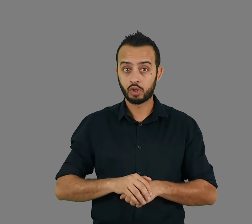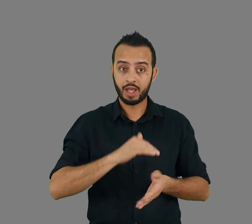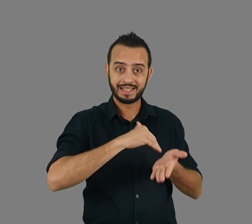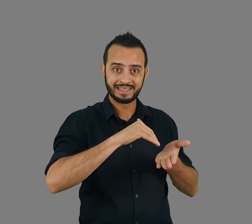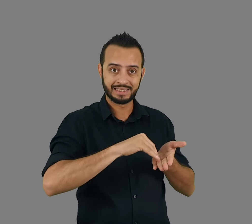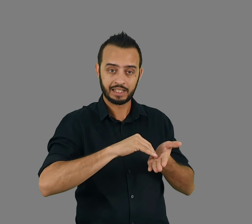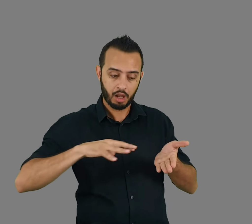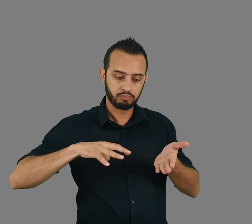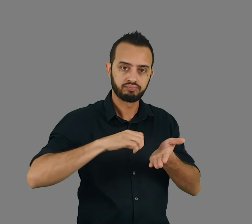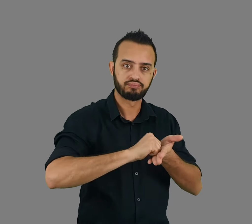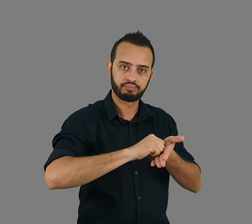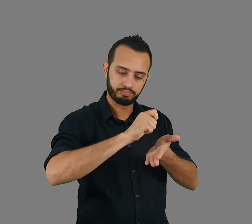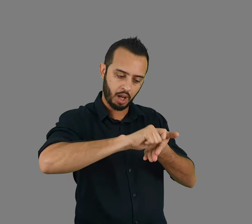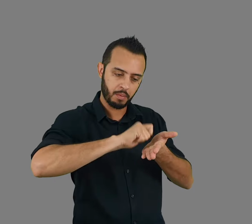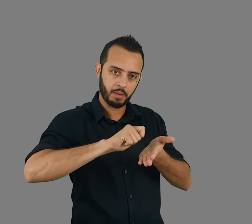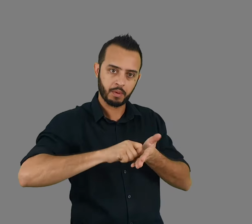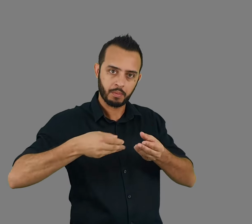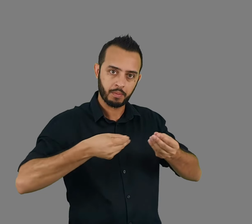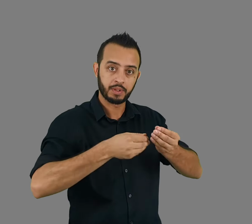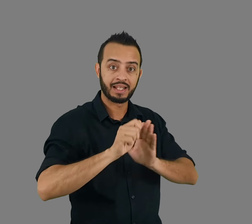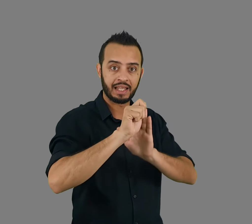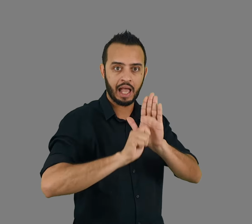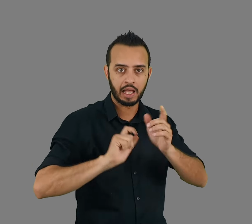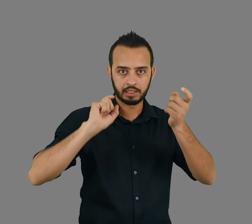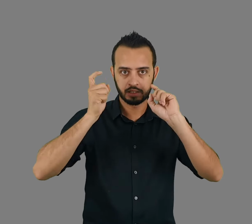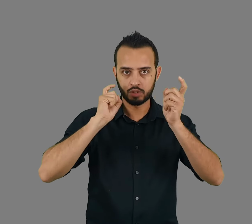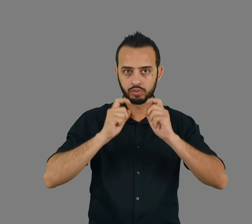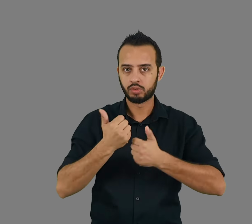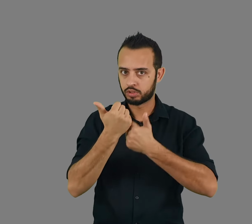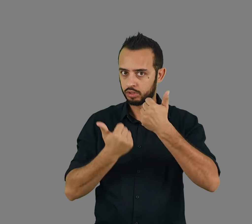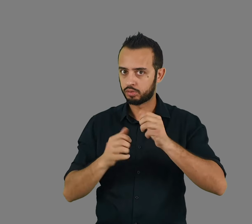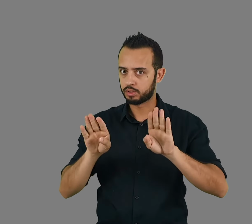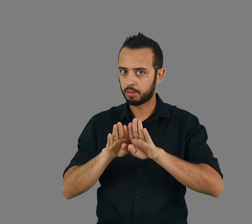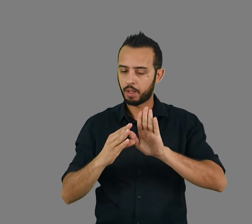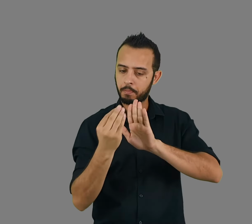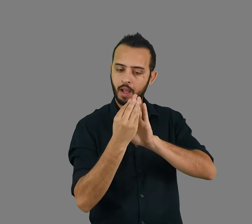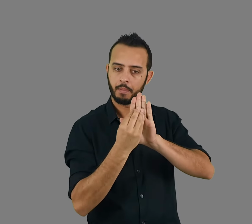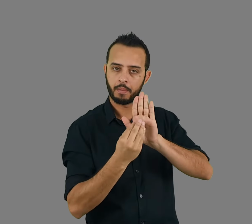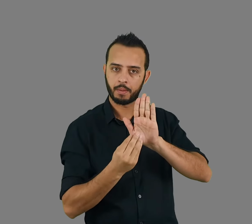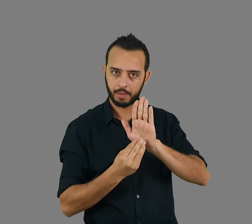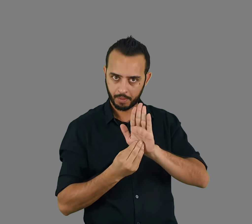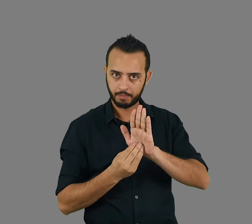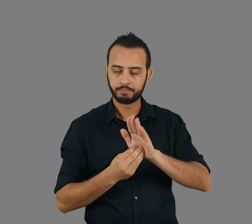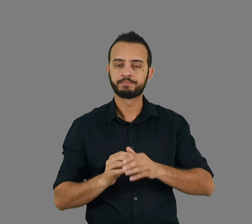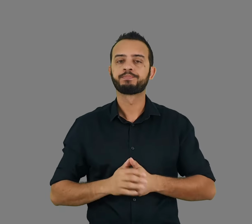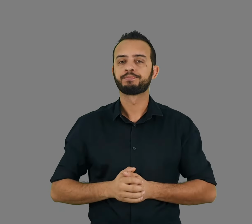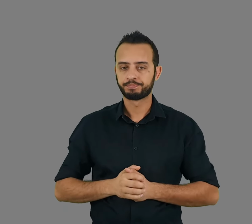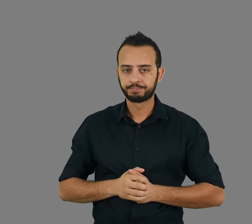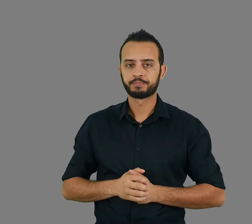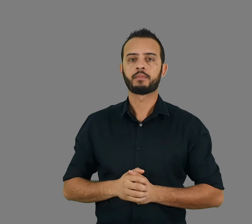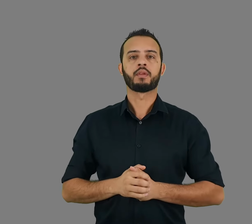SUCAMP, registrado em ata de reunião da diretoria executiva, e a vacância será suprida por seu